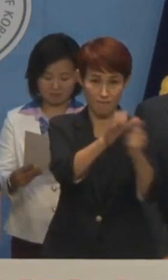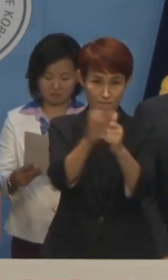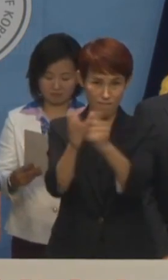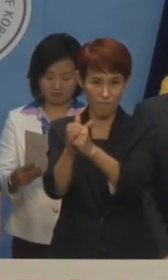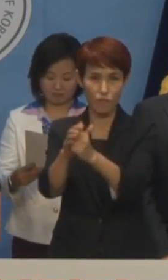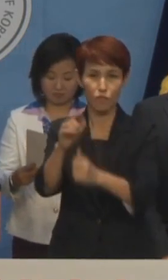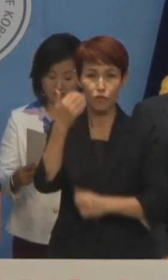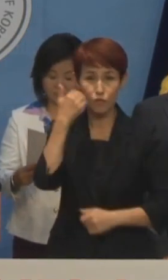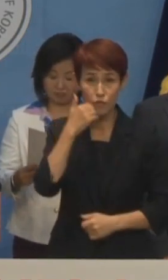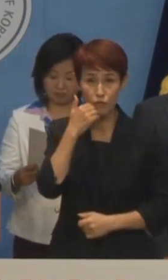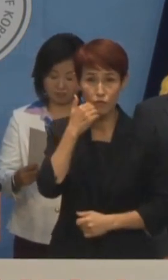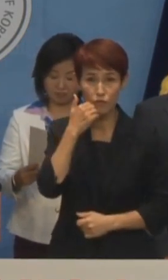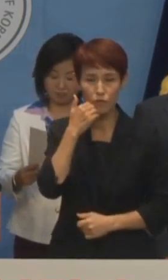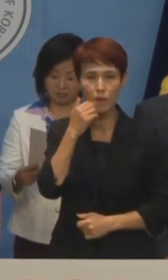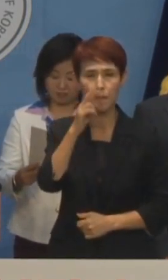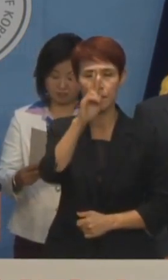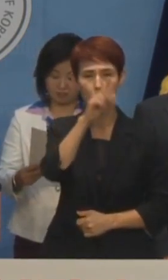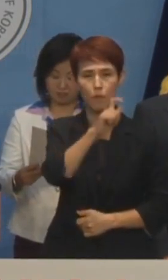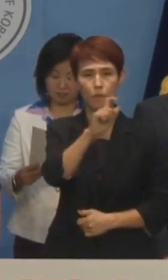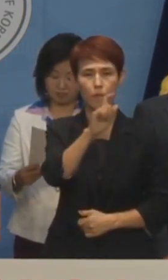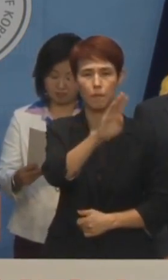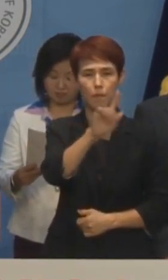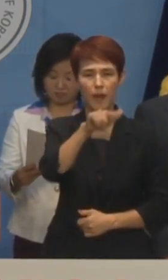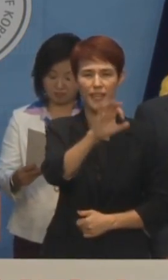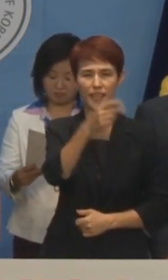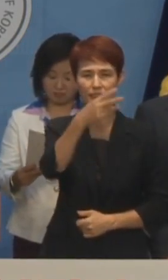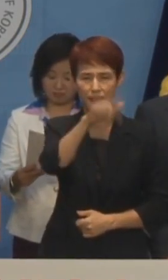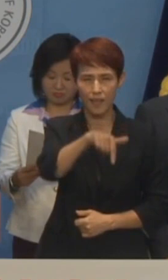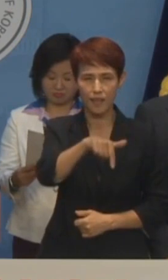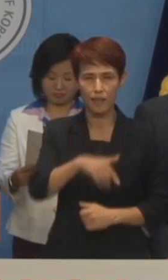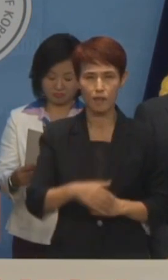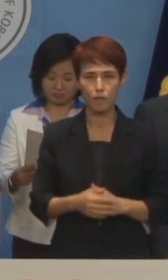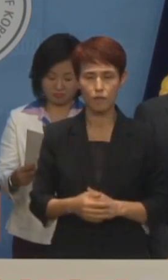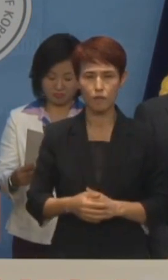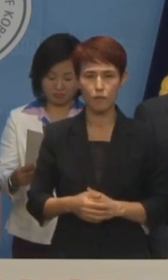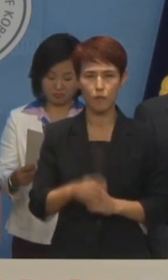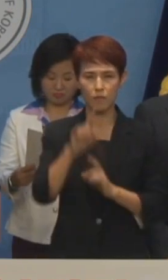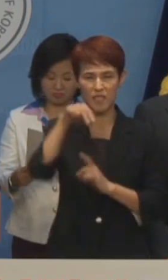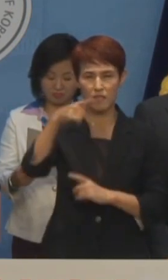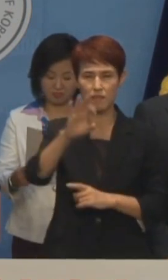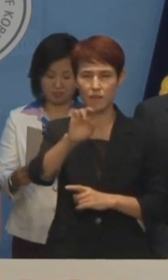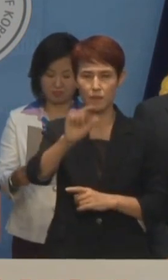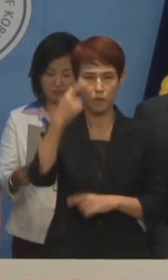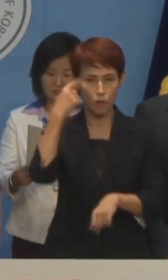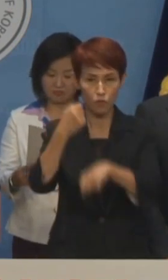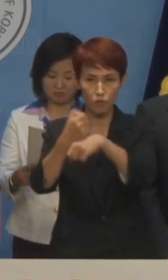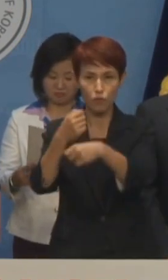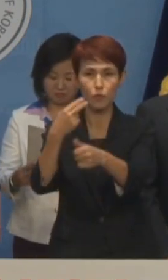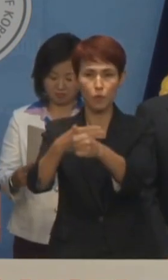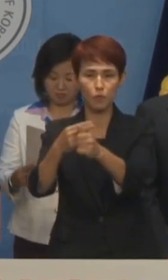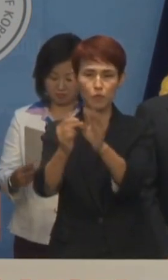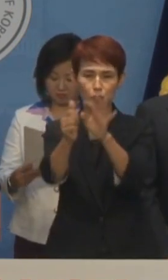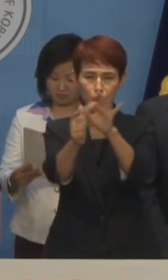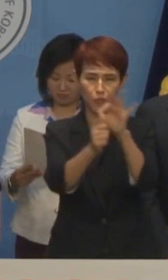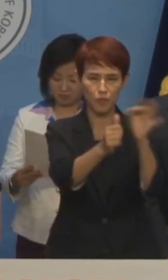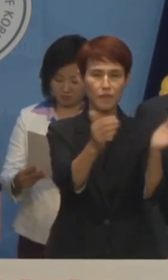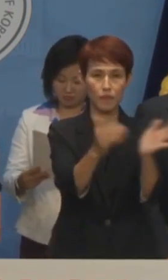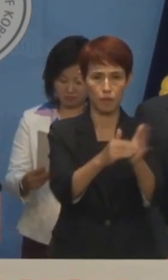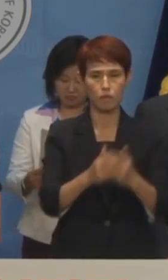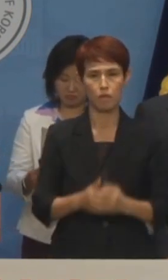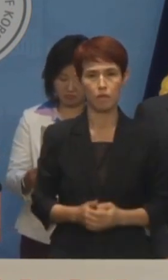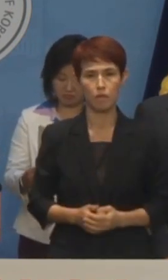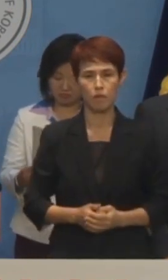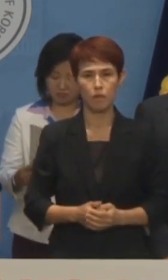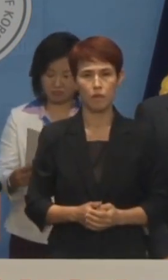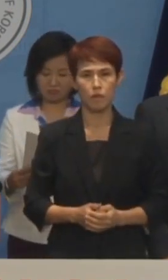낙성대 경제연구소 박이택 소장과 오영섭 전 연세대 이승만 연구원 연구교수를 임명했다.